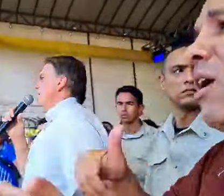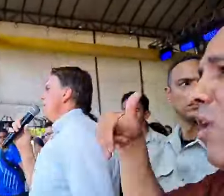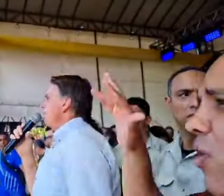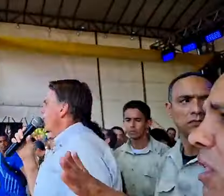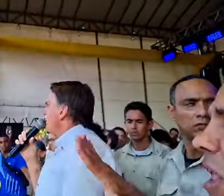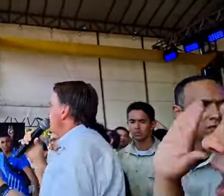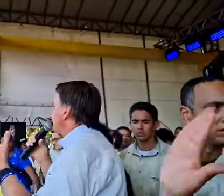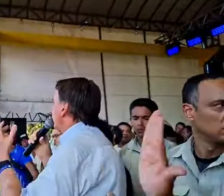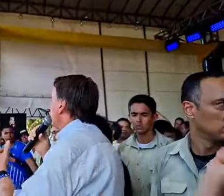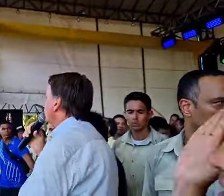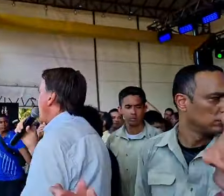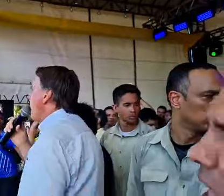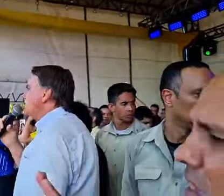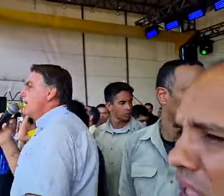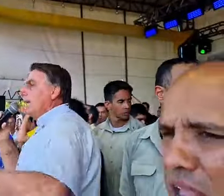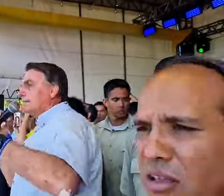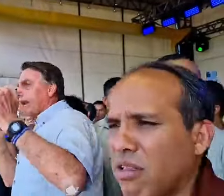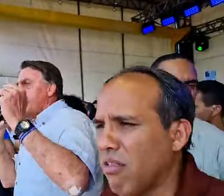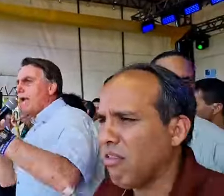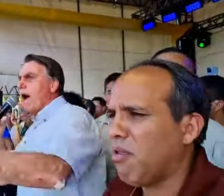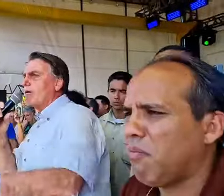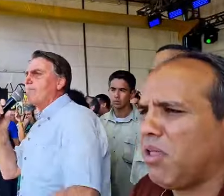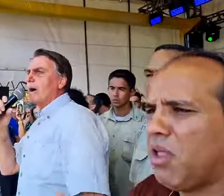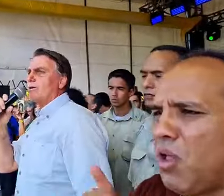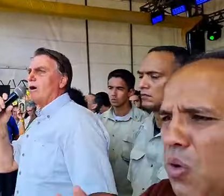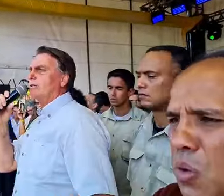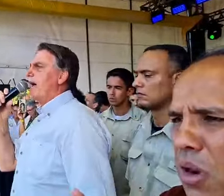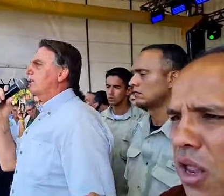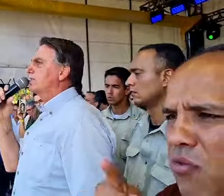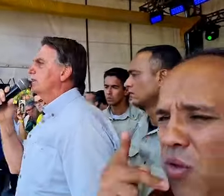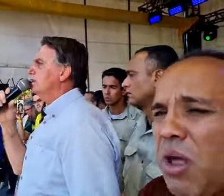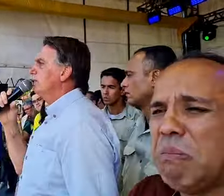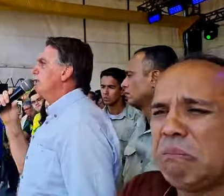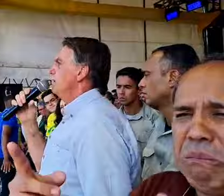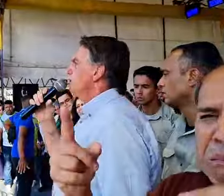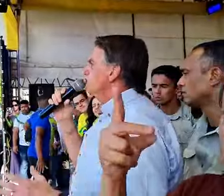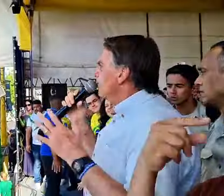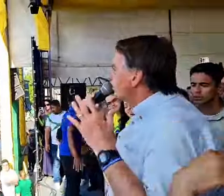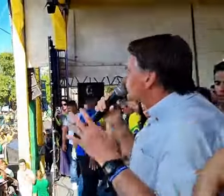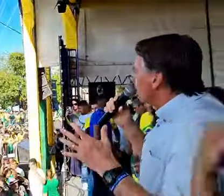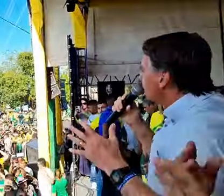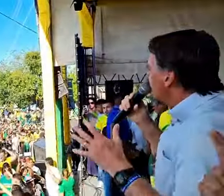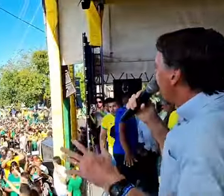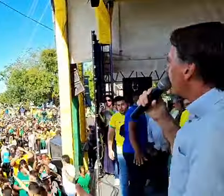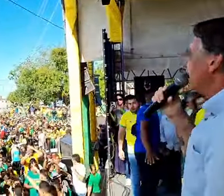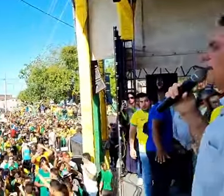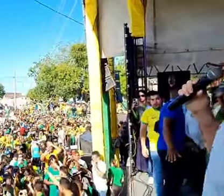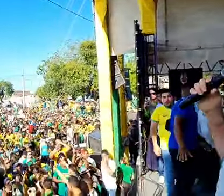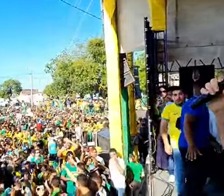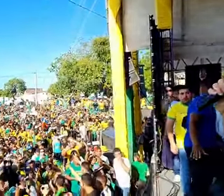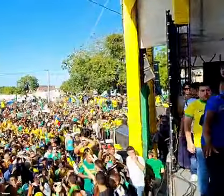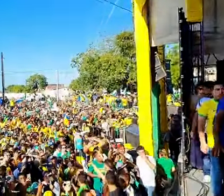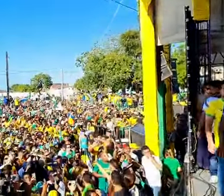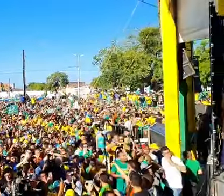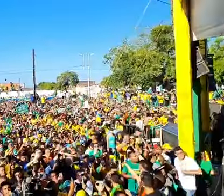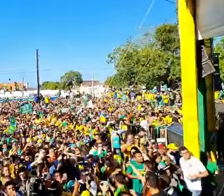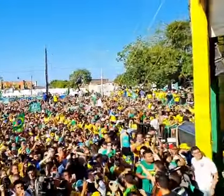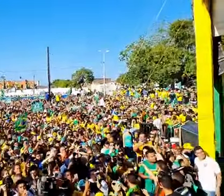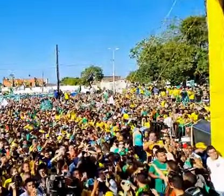Ele prometeu lá atrás trazer água para o Nordeste, não trouxe nada.